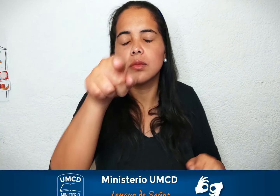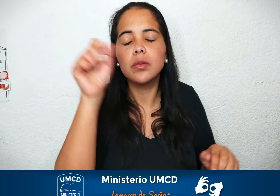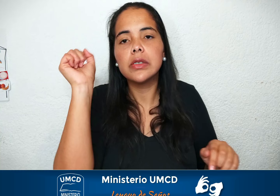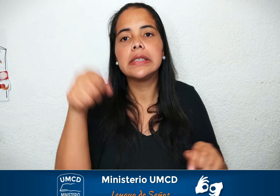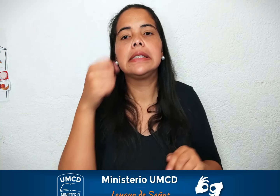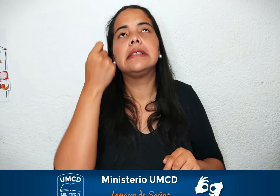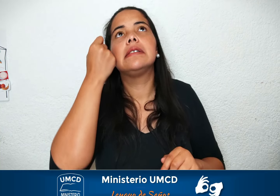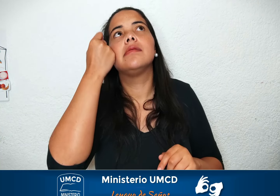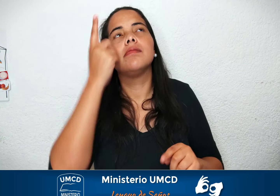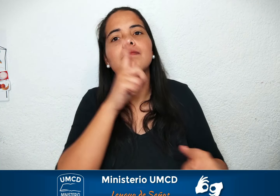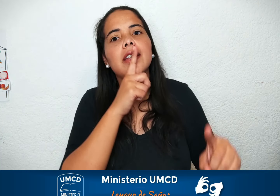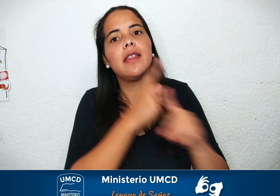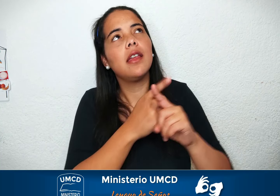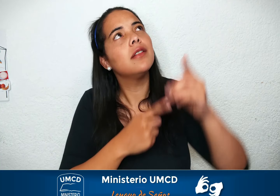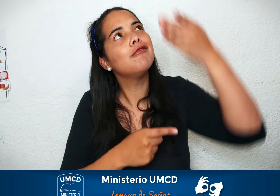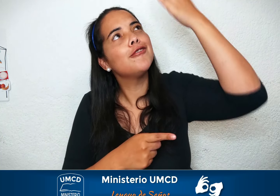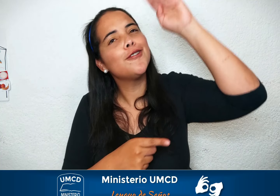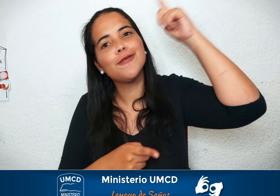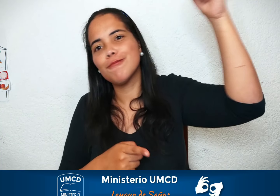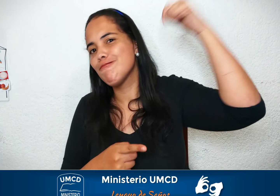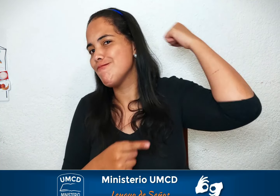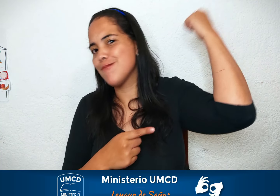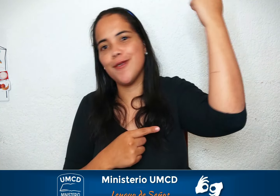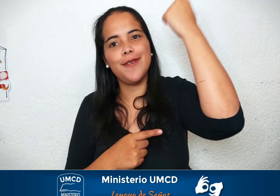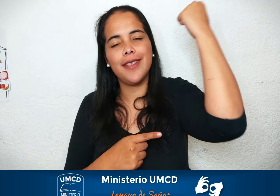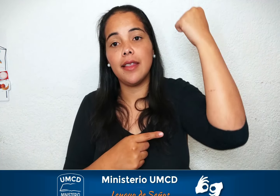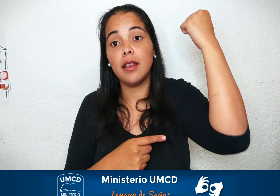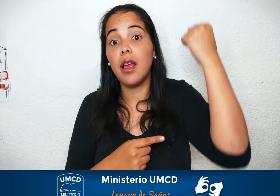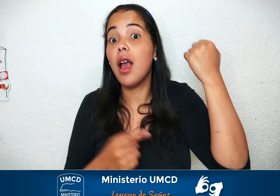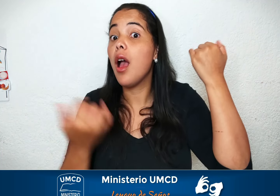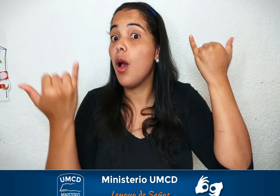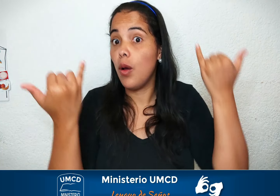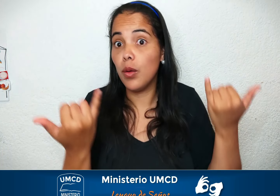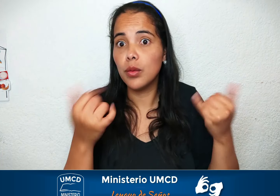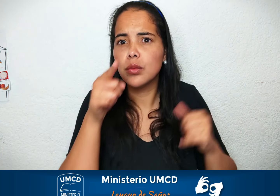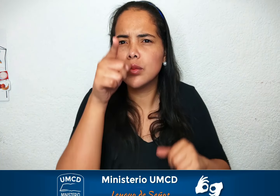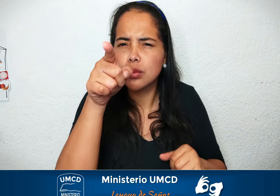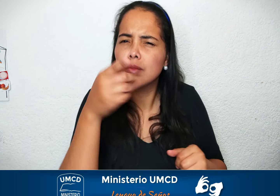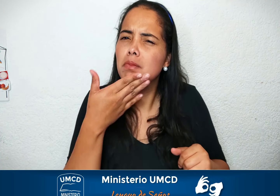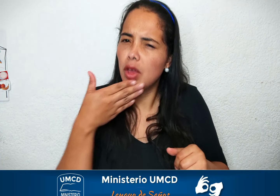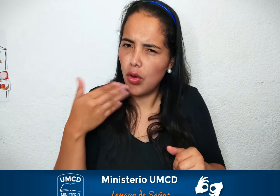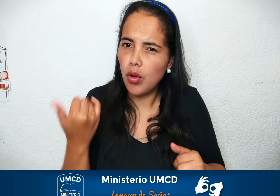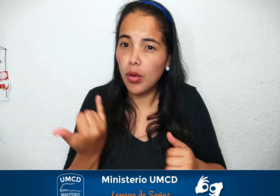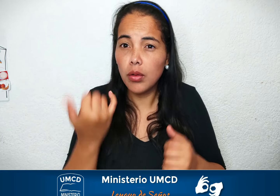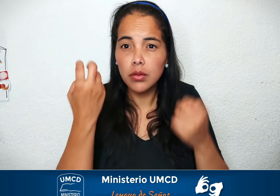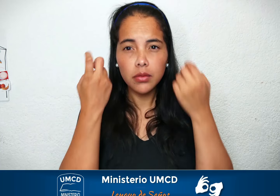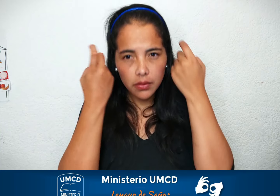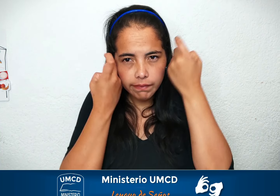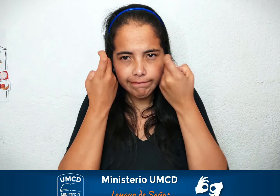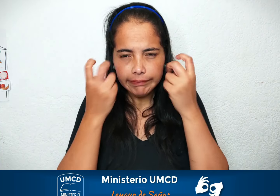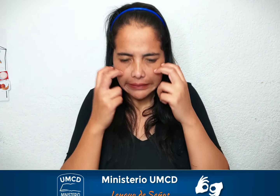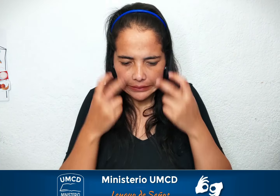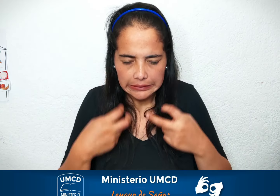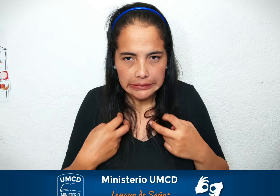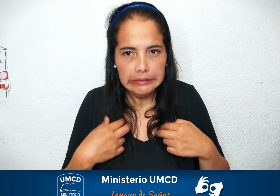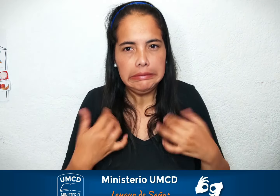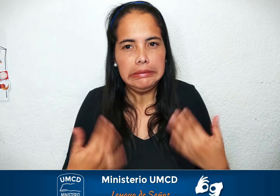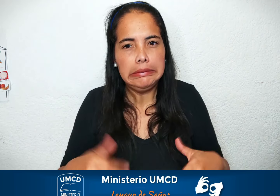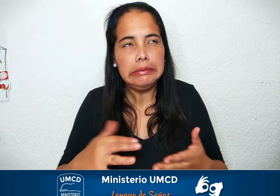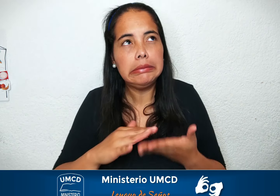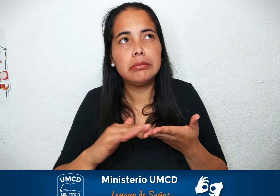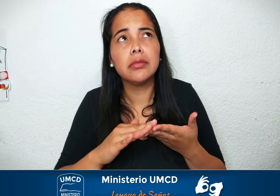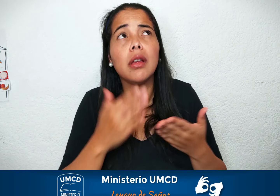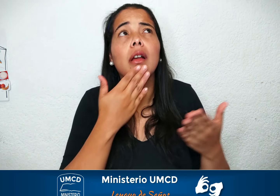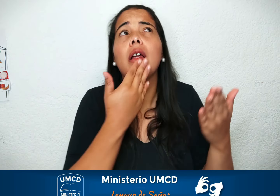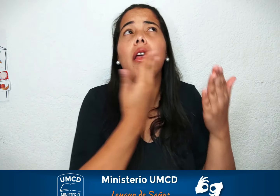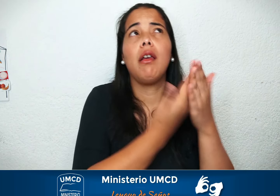para nosotros es poder de Dios. Así es que nosotros reflexionemos en esto y demos